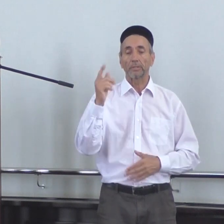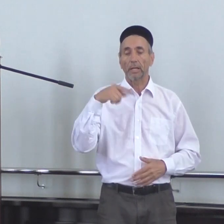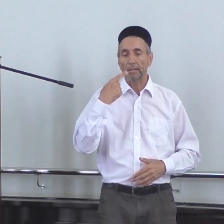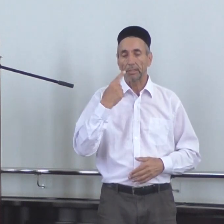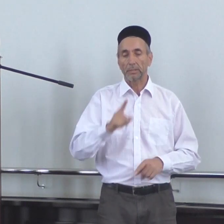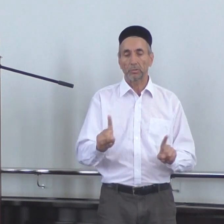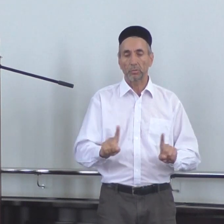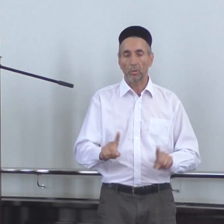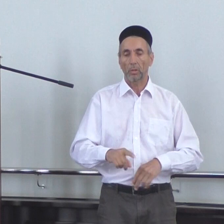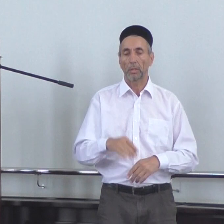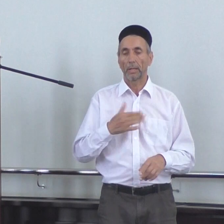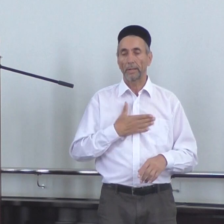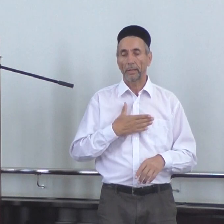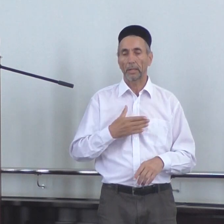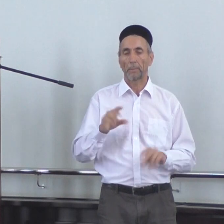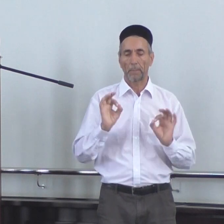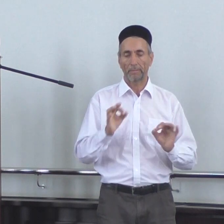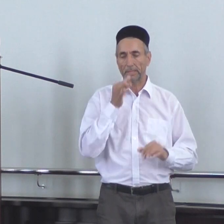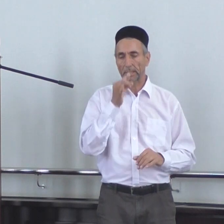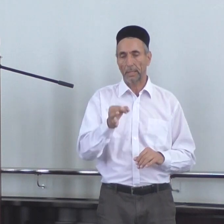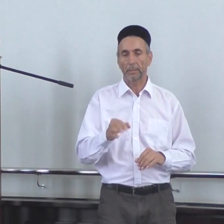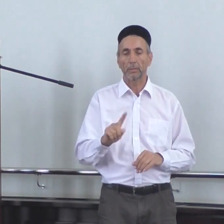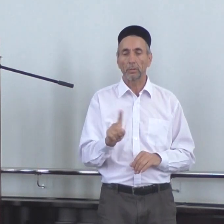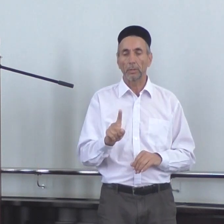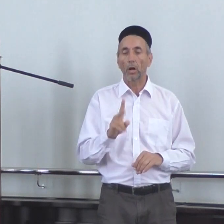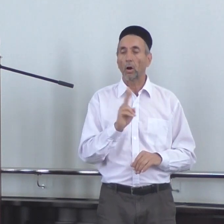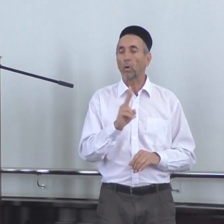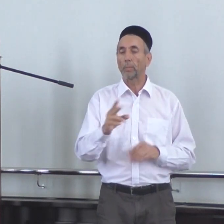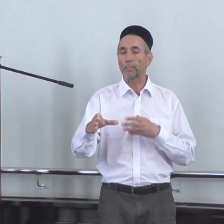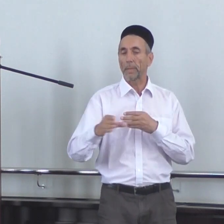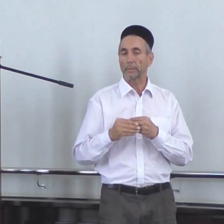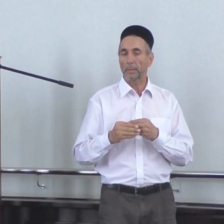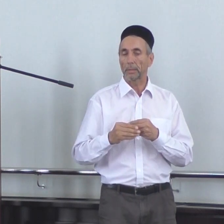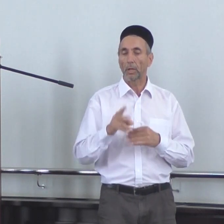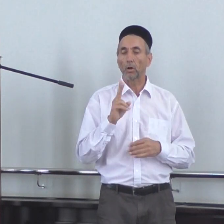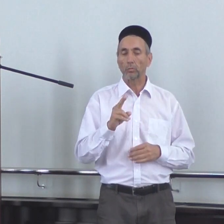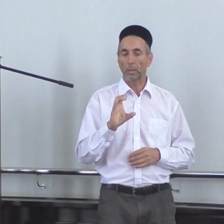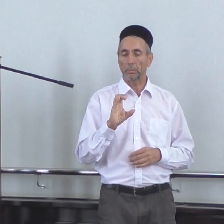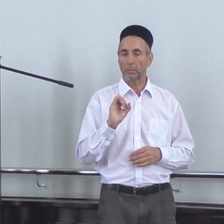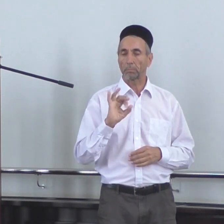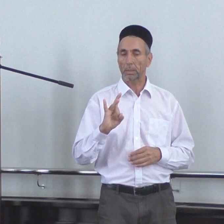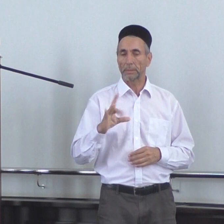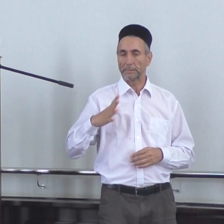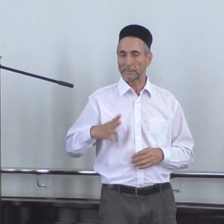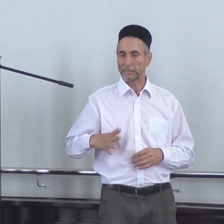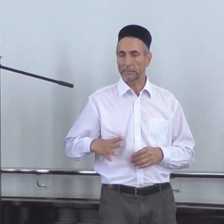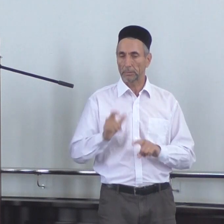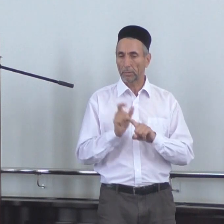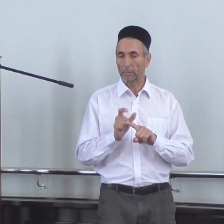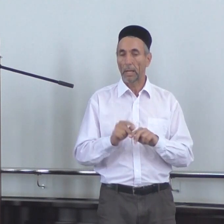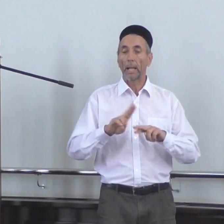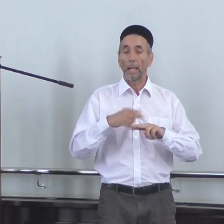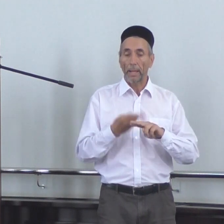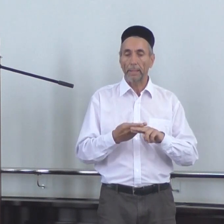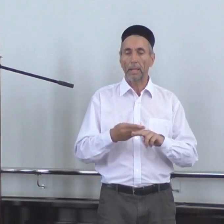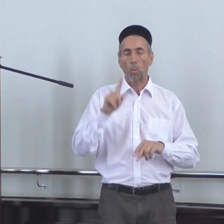инна Аллаһа маъас сабирин, дәреслектә дә Аллаһ кем белән, кемнәрне белән, кем сабыр итә. Кем